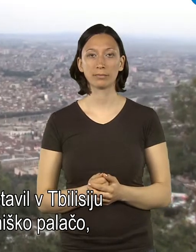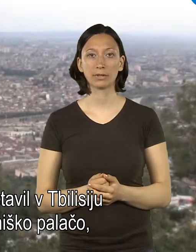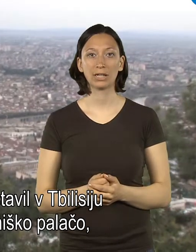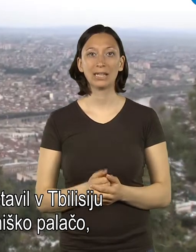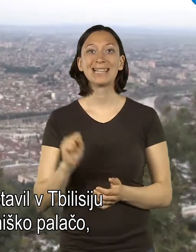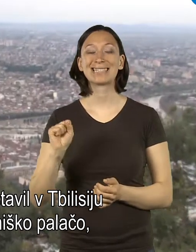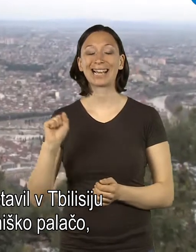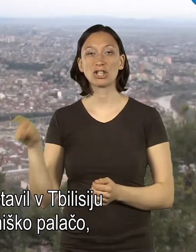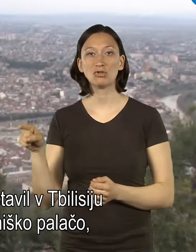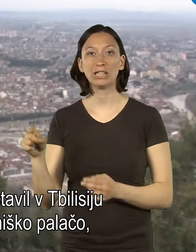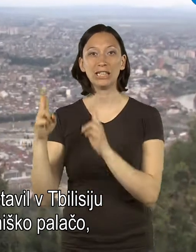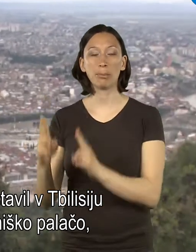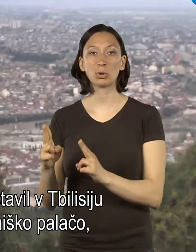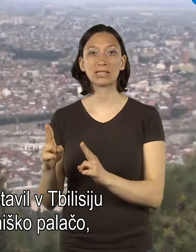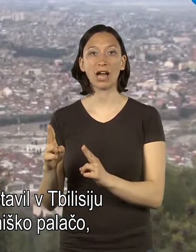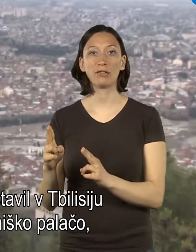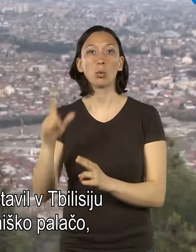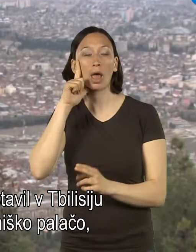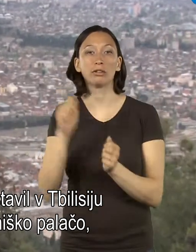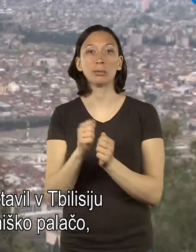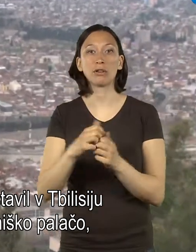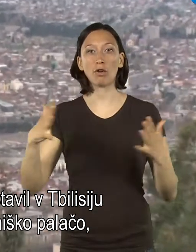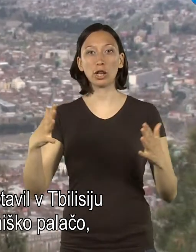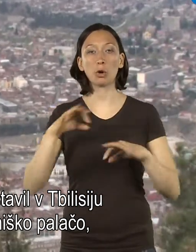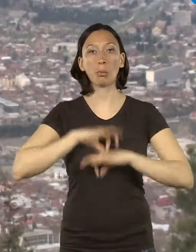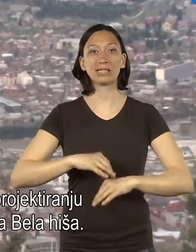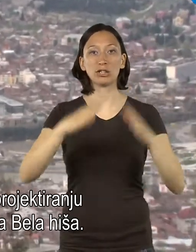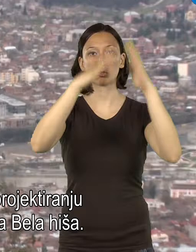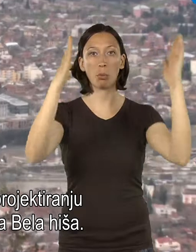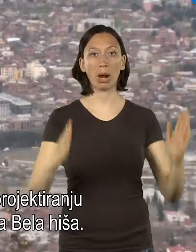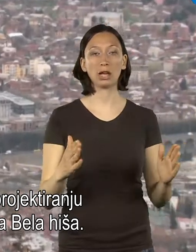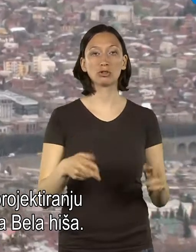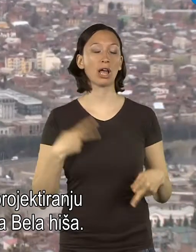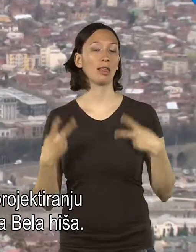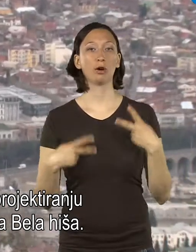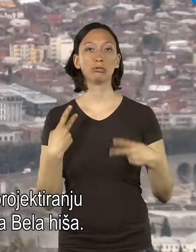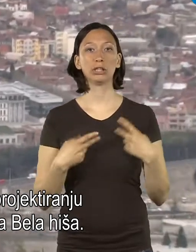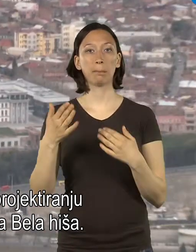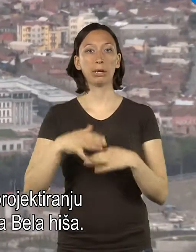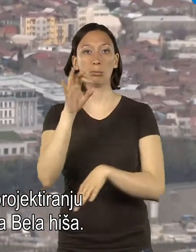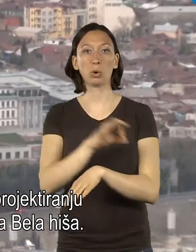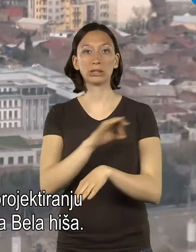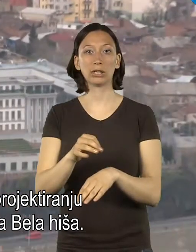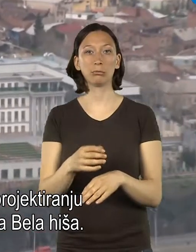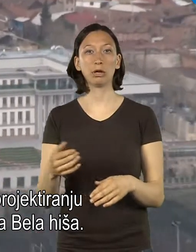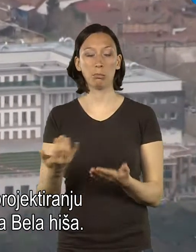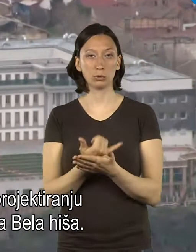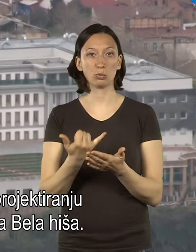Sakašvili je postavil v Tbilisiju veliko predsedniško palačo, za navdih pri projektiranju pa mu je služila kar Bela